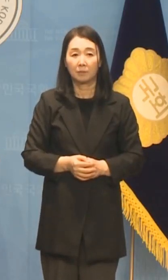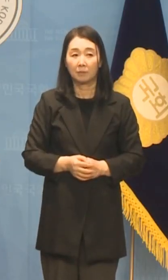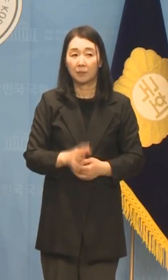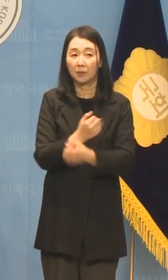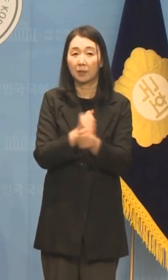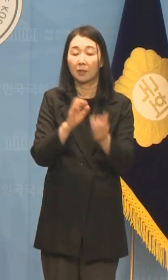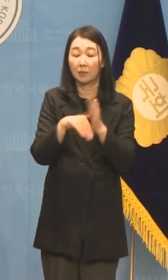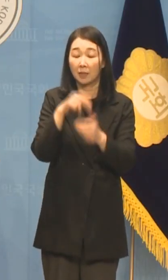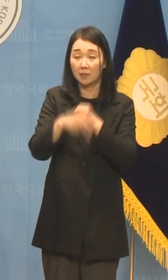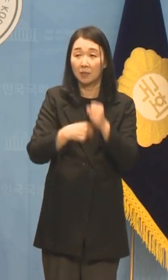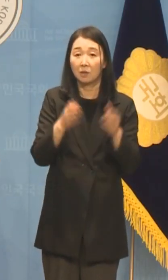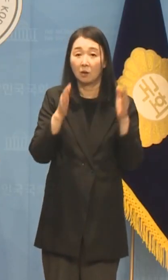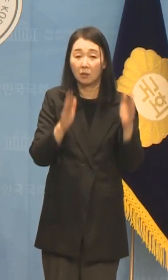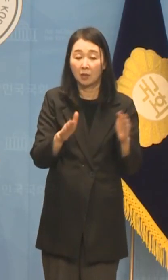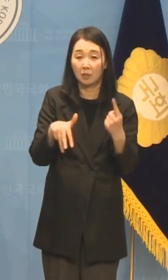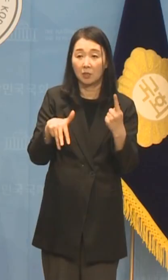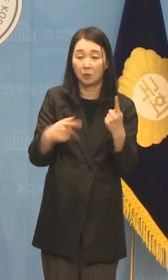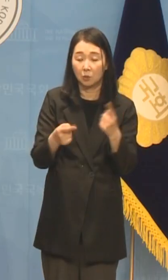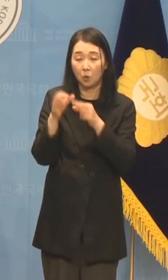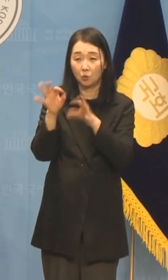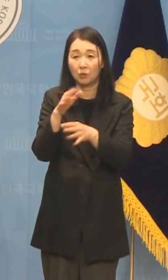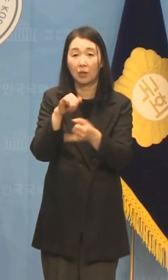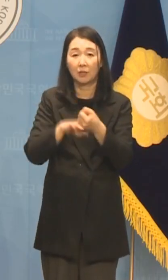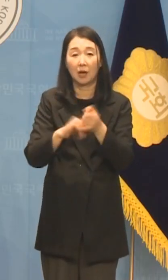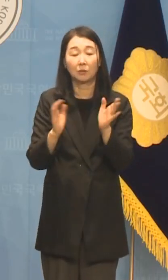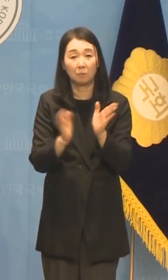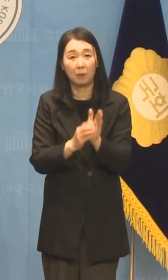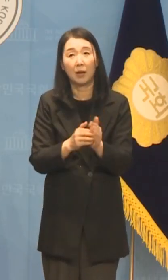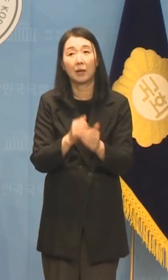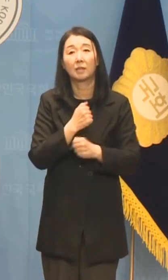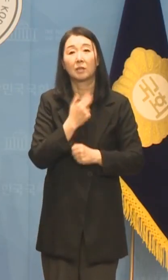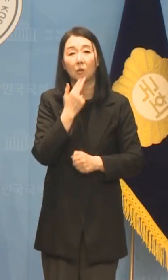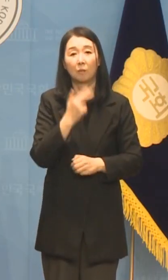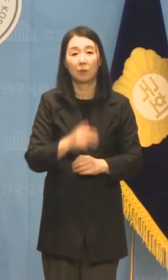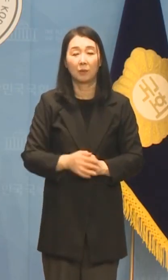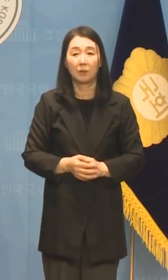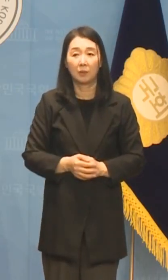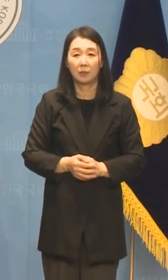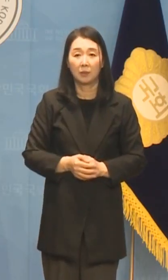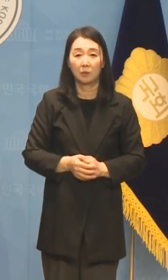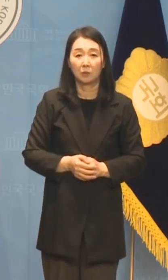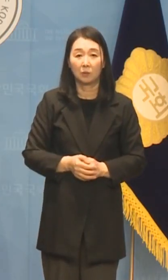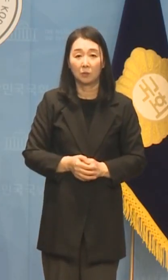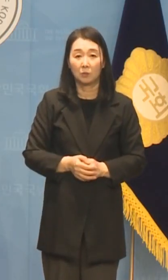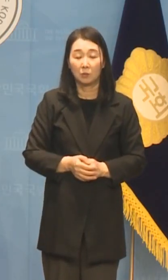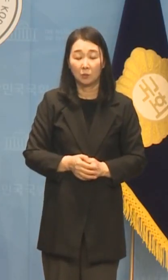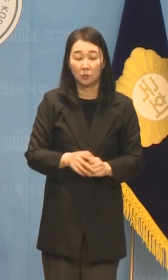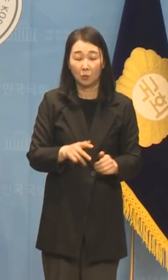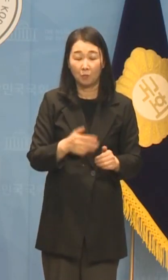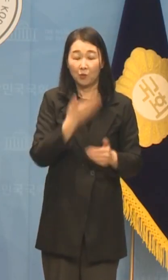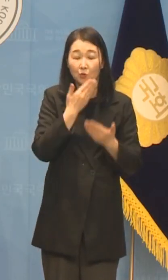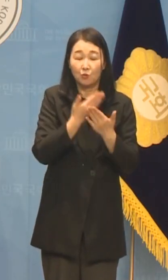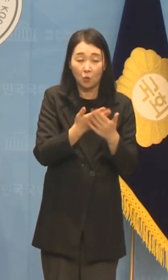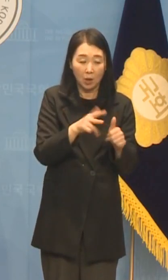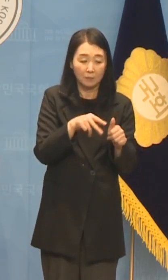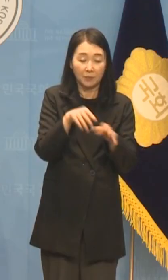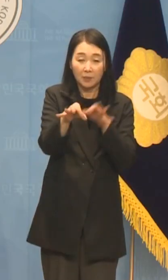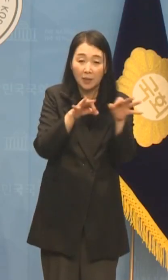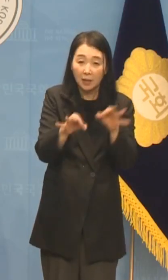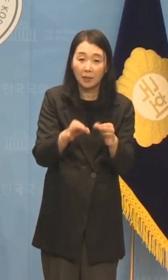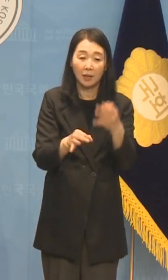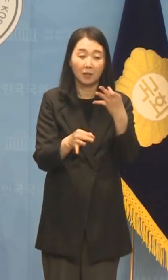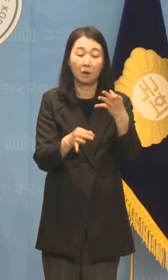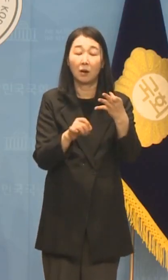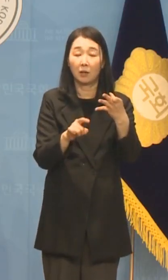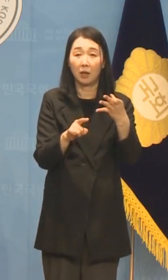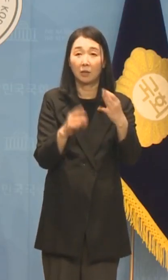당시 2년 이내에 1조 원 투자 약속은 지켜지지 않았고 알짜배기 점포에 14개의